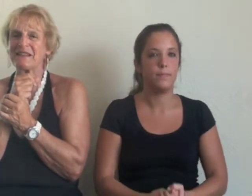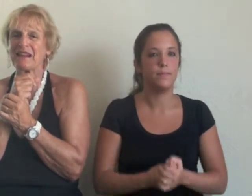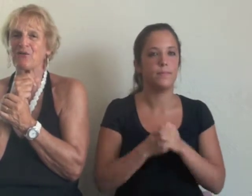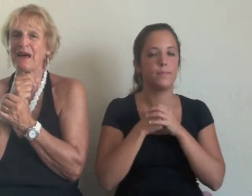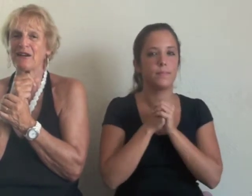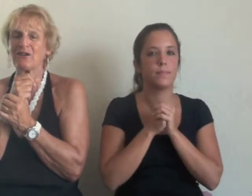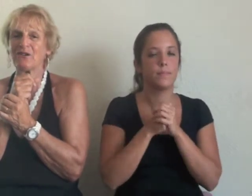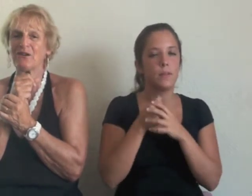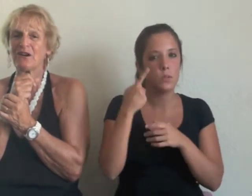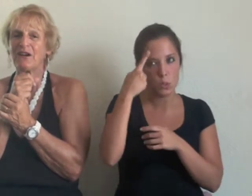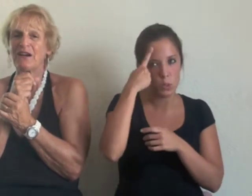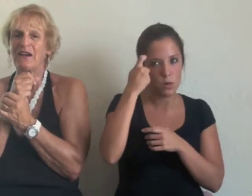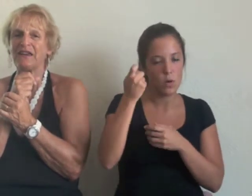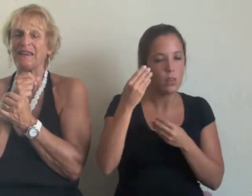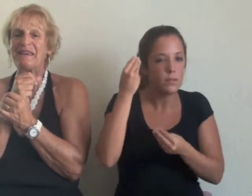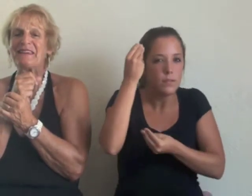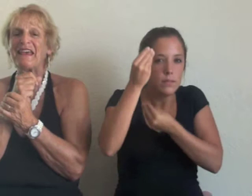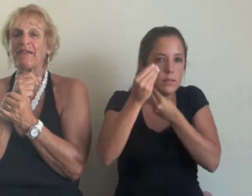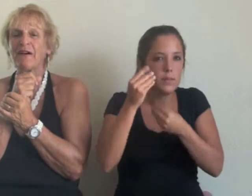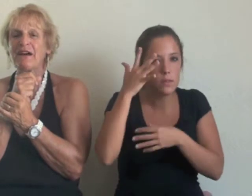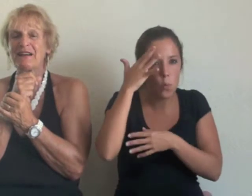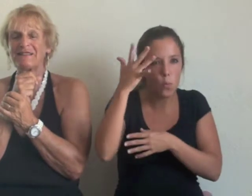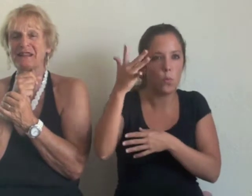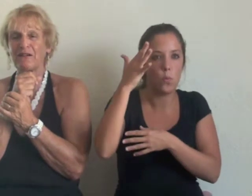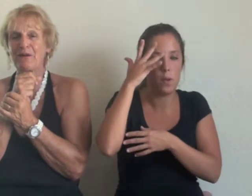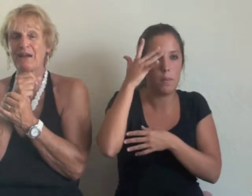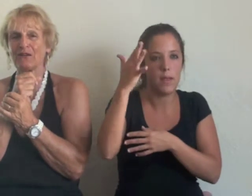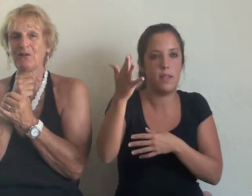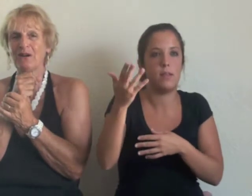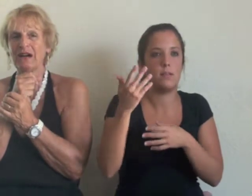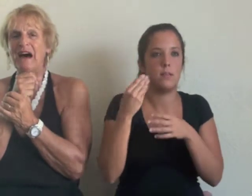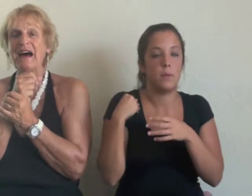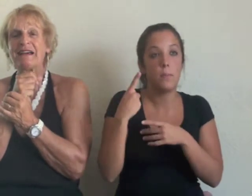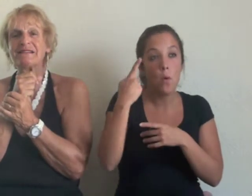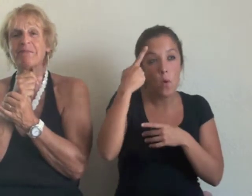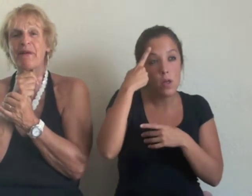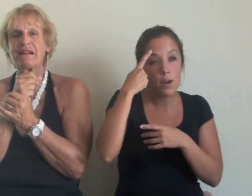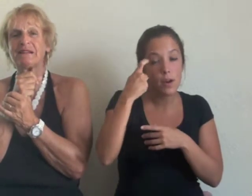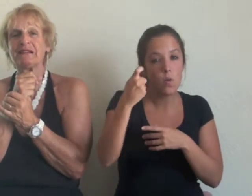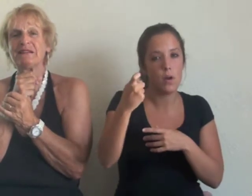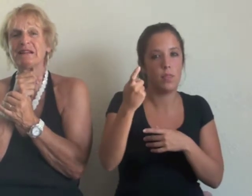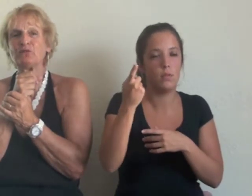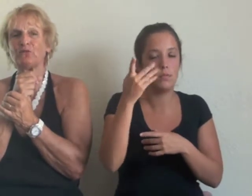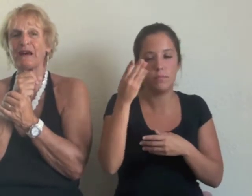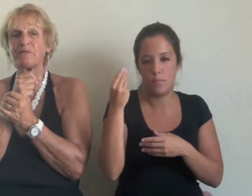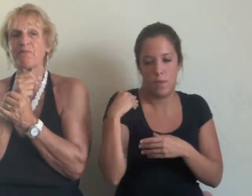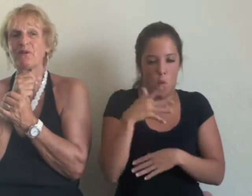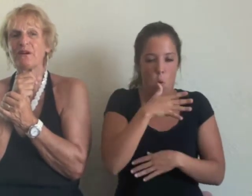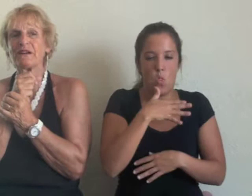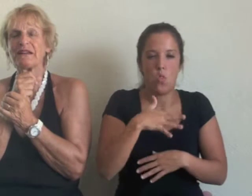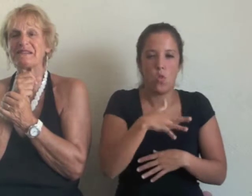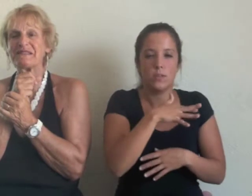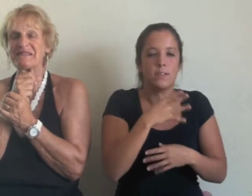Mira este recuerdo y lleva este recuerdo a esta parte de tu